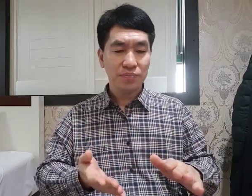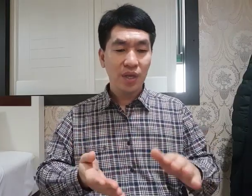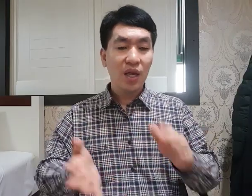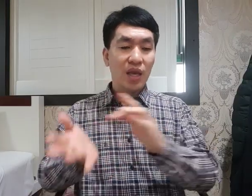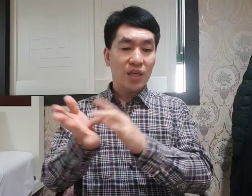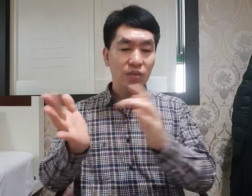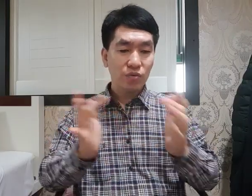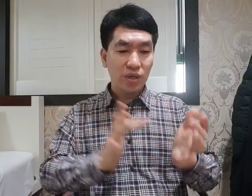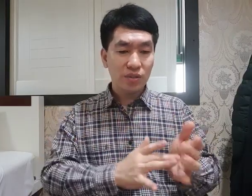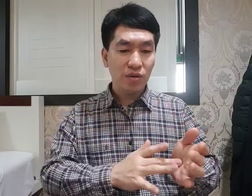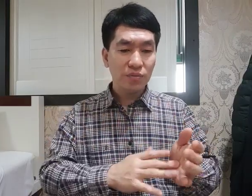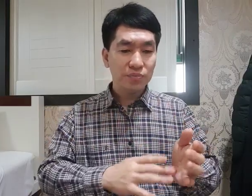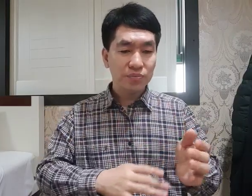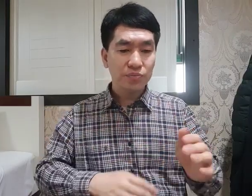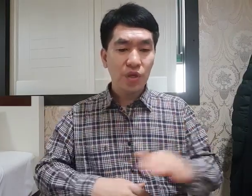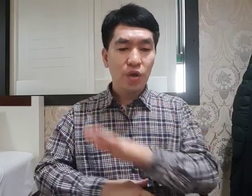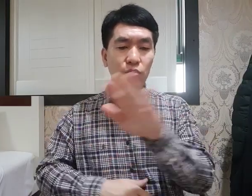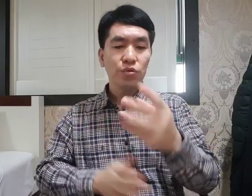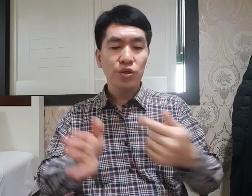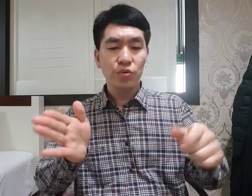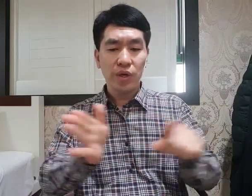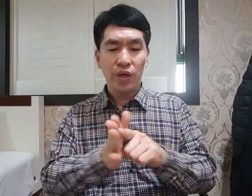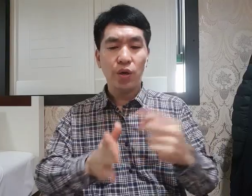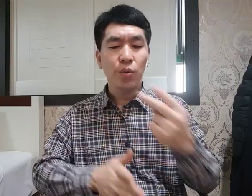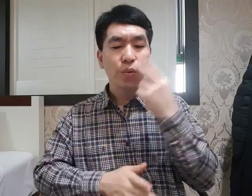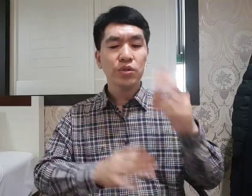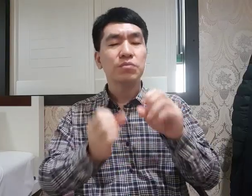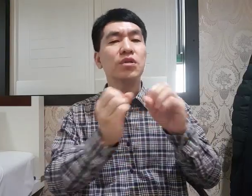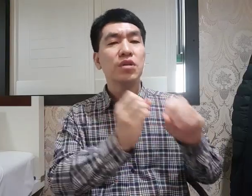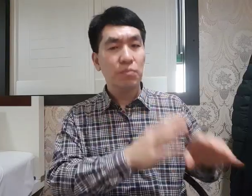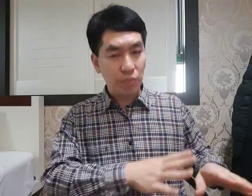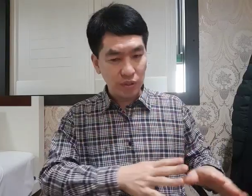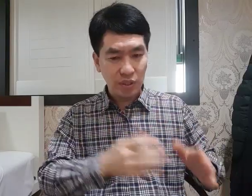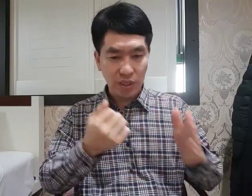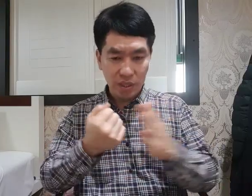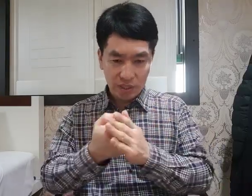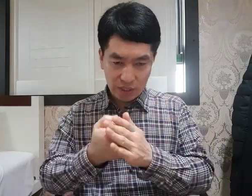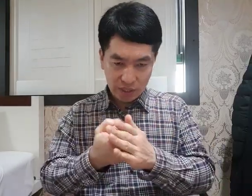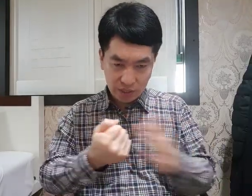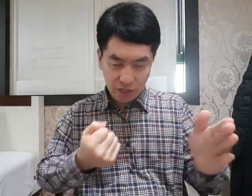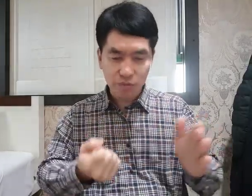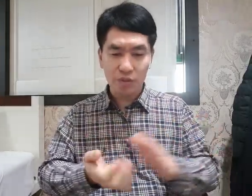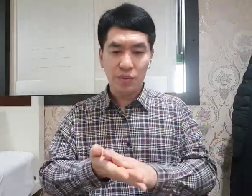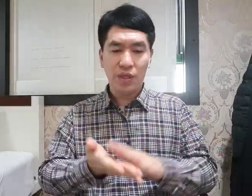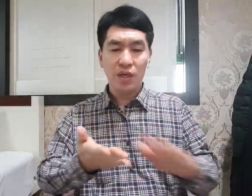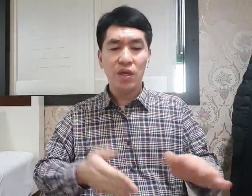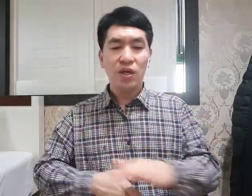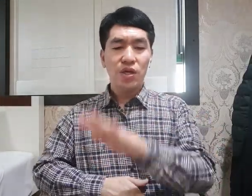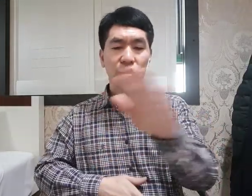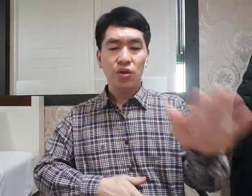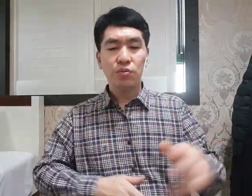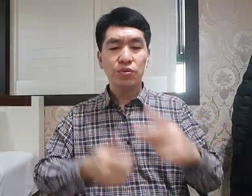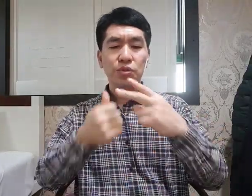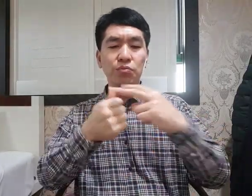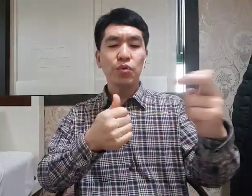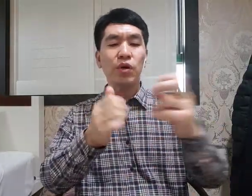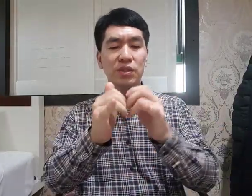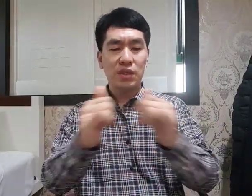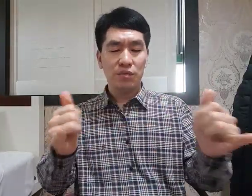예수께서 우리를 위하여 목숨을 버리셨기 때문입니다. 여러분을 미워하는